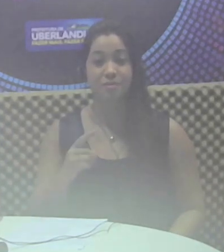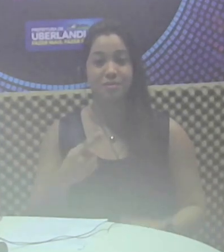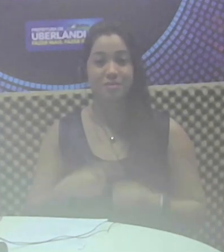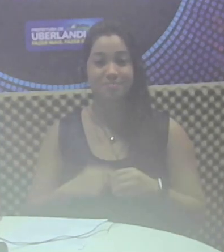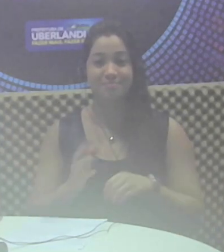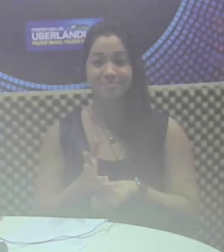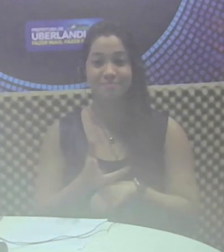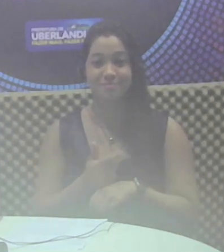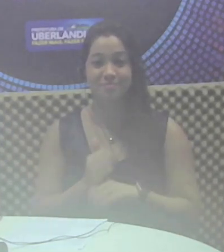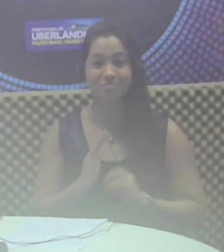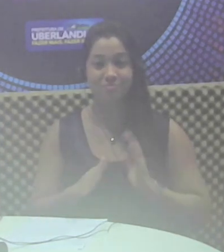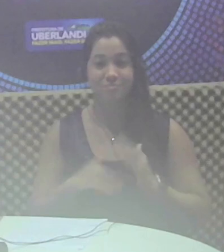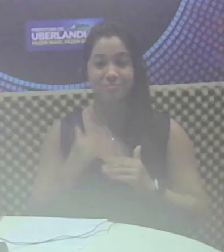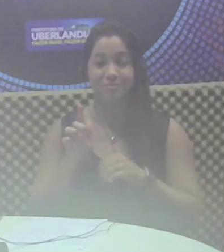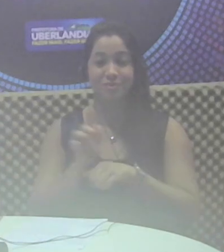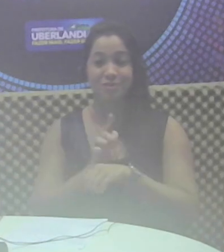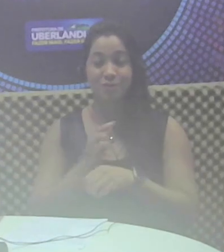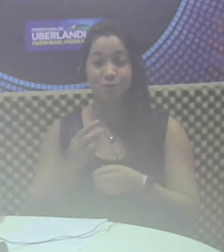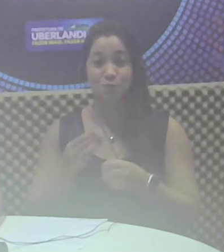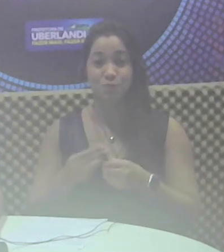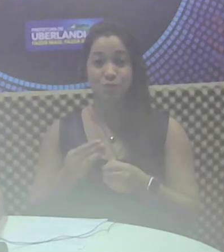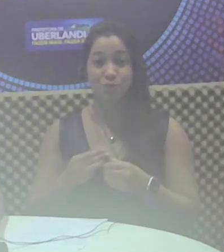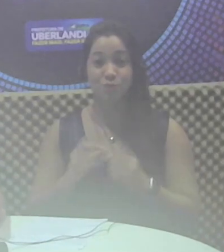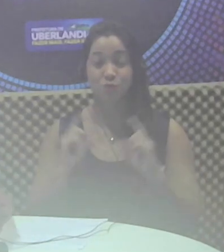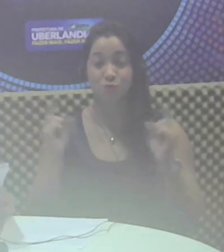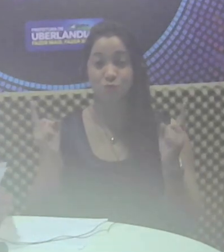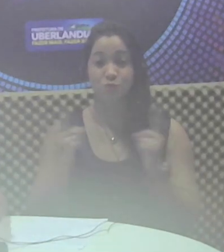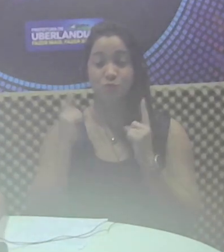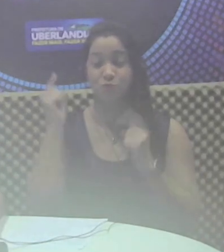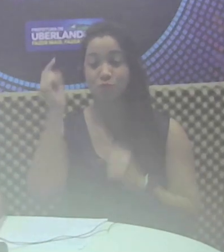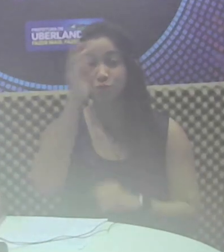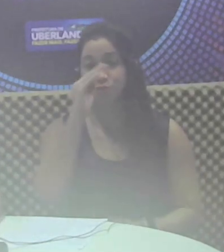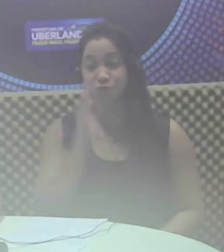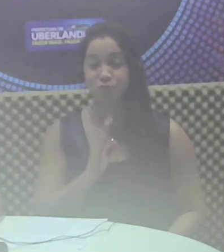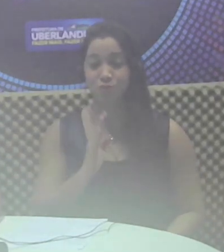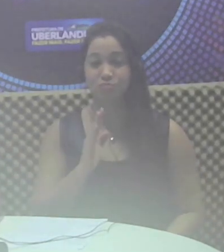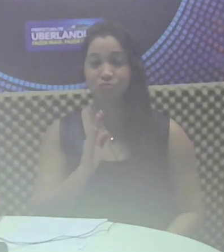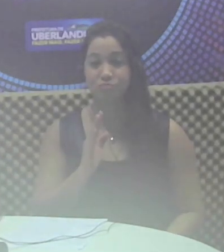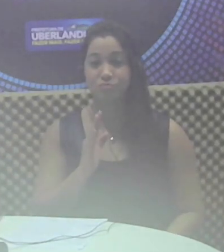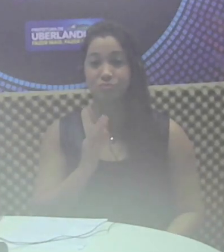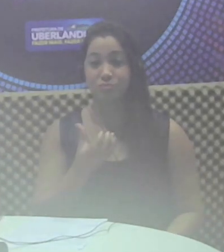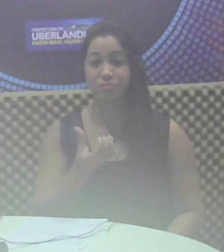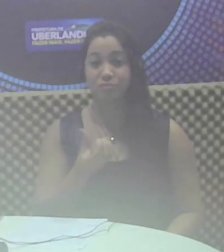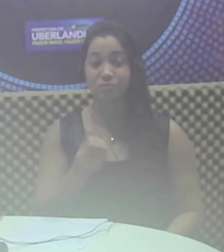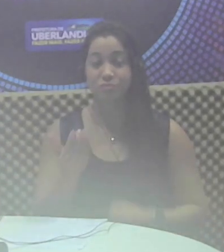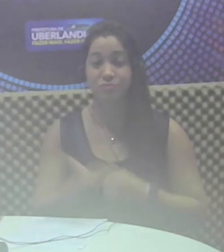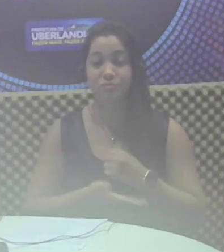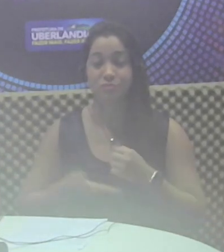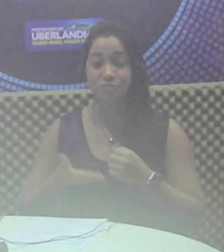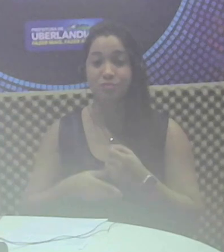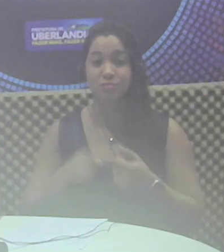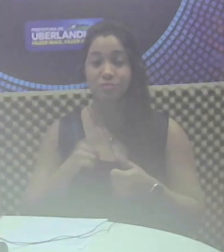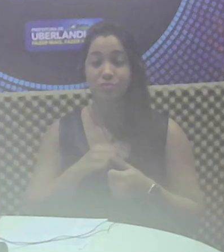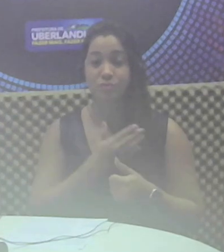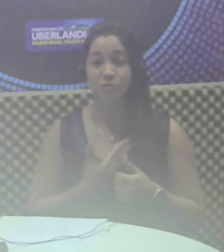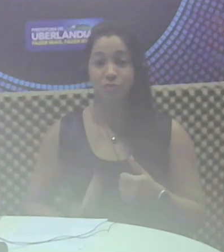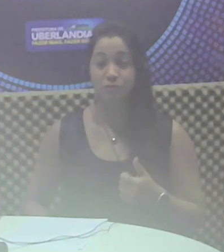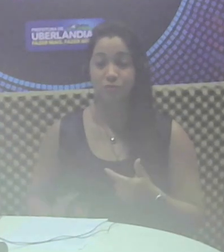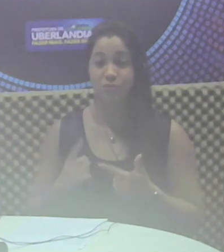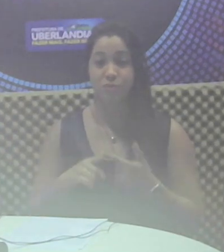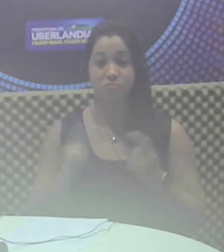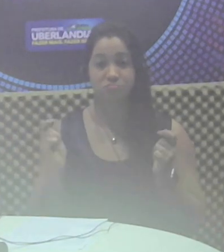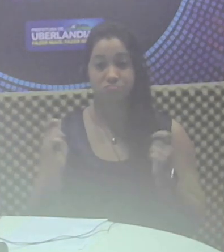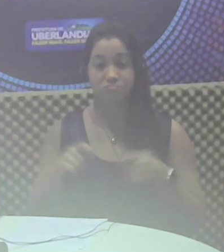acompanhou a evolução das gestões municipais em todo o país, com base em 6 pilares, sendo eles governança,